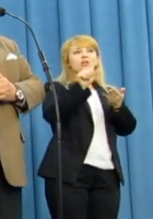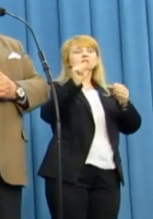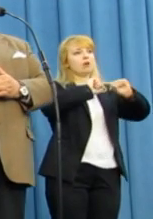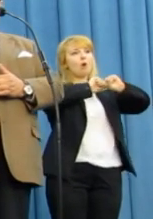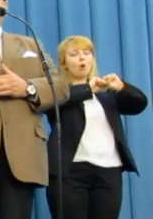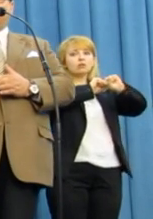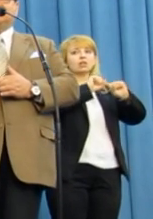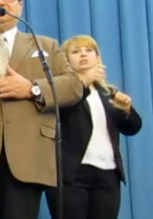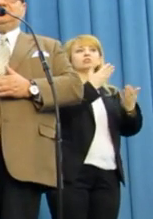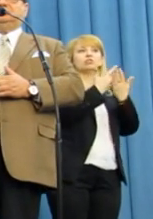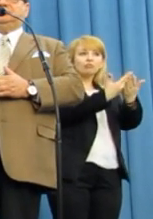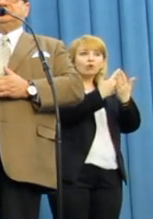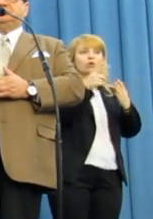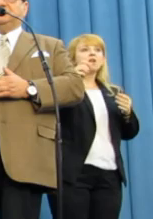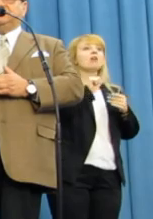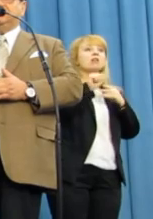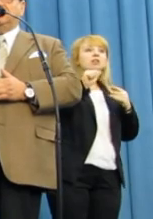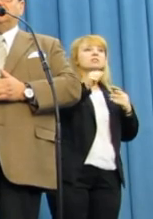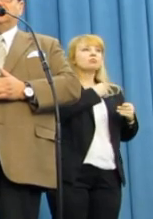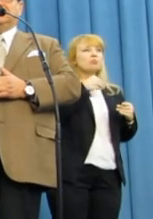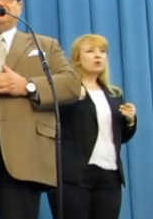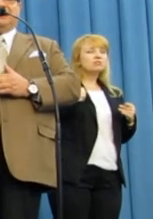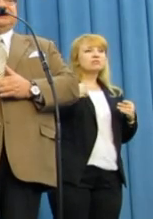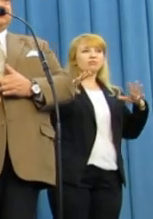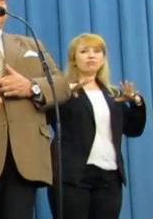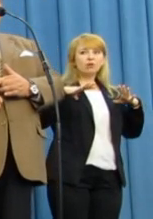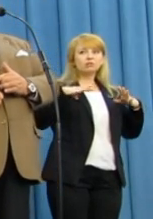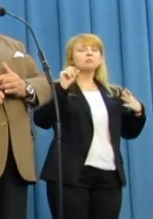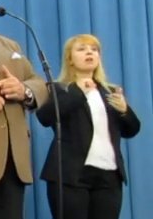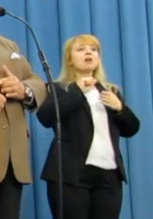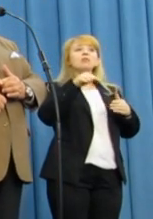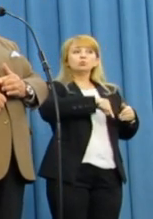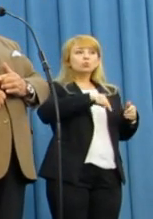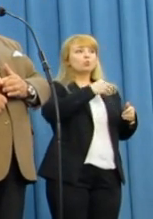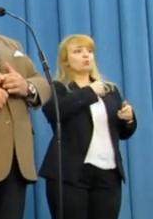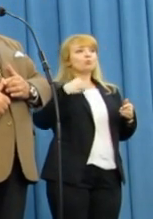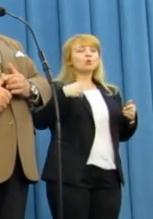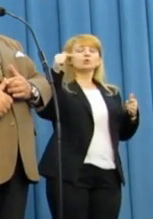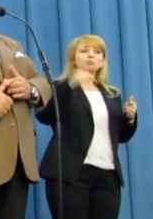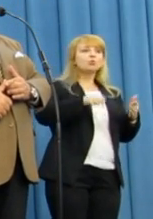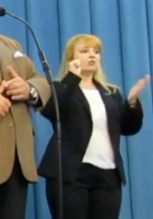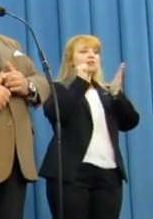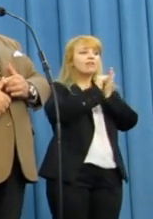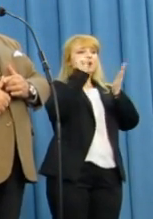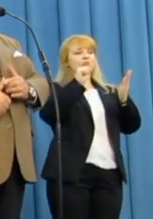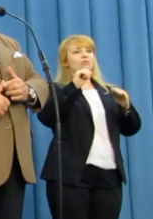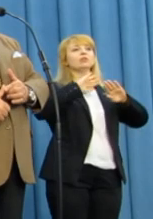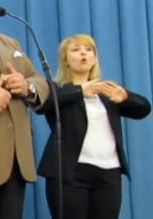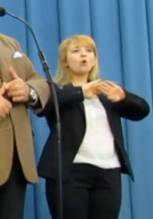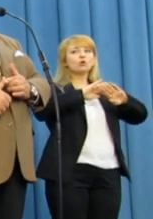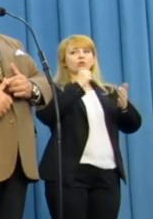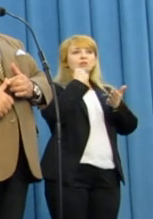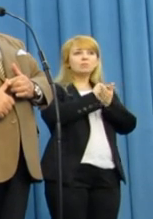ograniczenia wolności w państwie, które być powinno gwarantem ochrony praw i wolności obywatelskich, jest